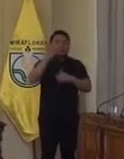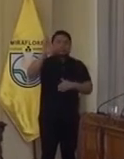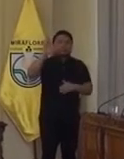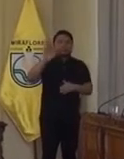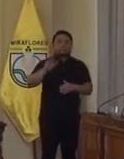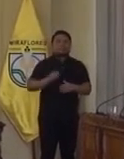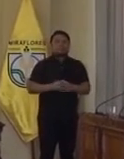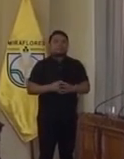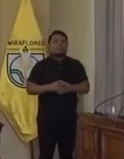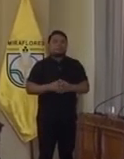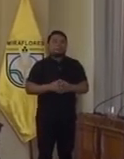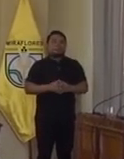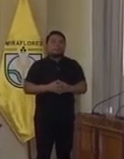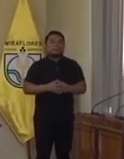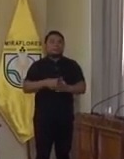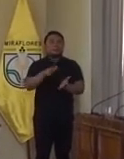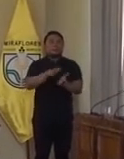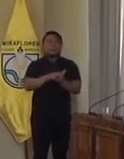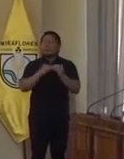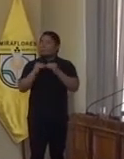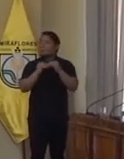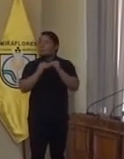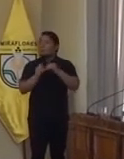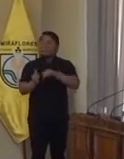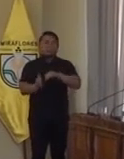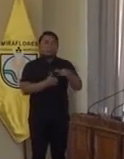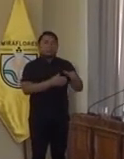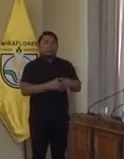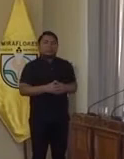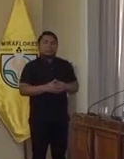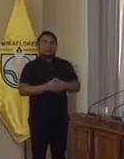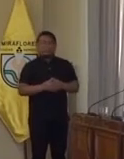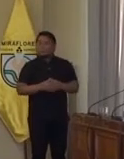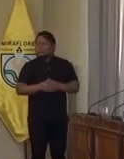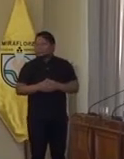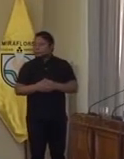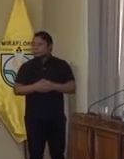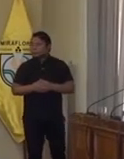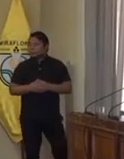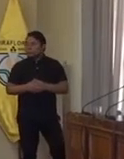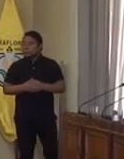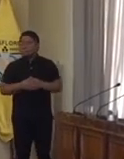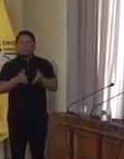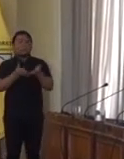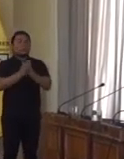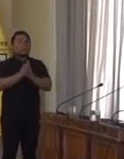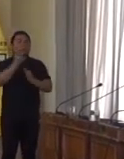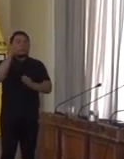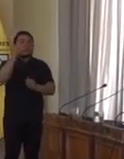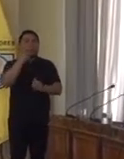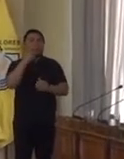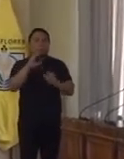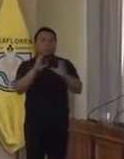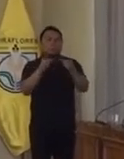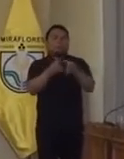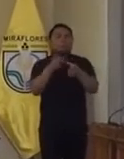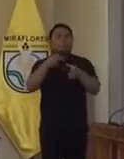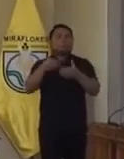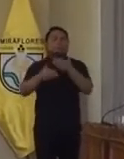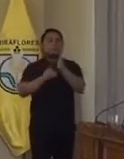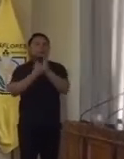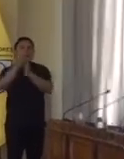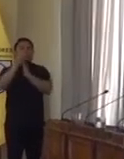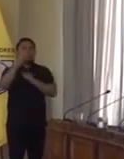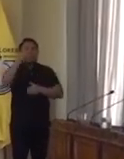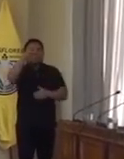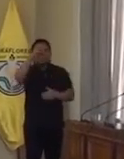mano. Aprobado por unanimidad, pasa a la orden del día. Pedido de urgencia de las Comisiones de Desarrollo